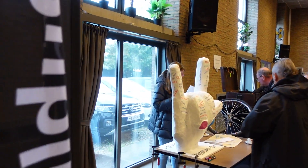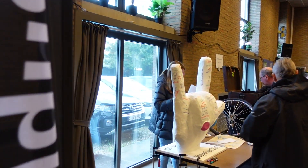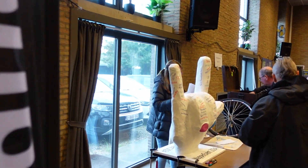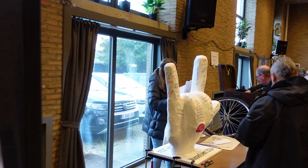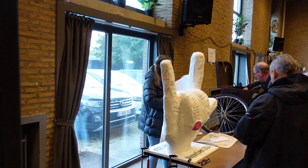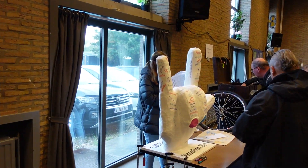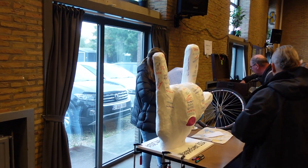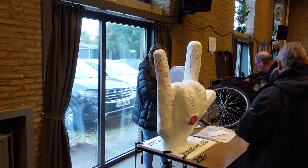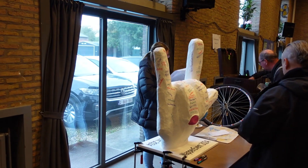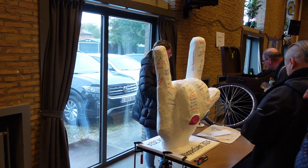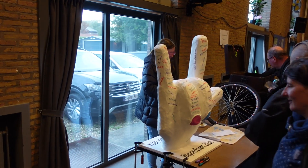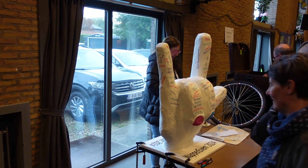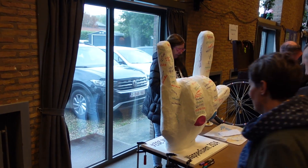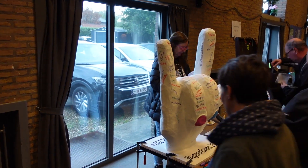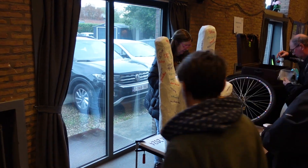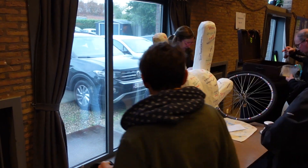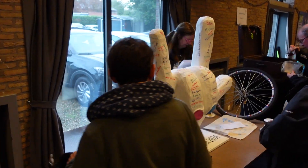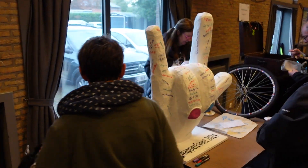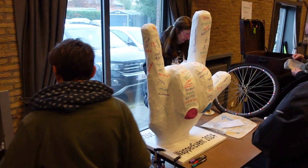uit ja